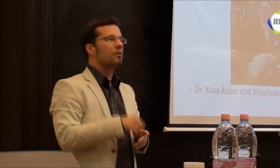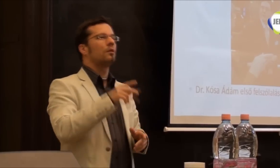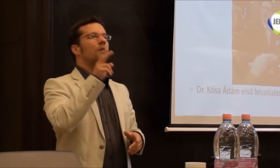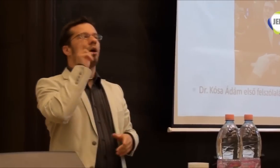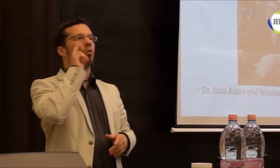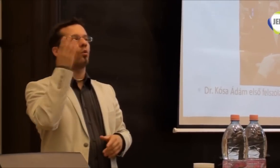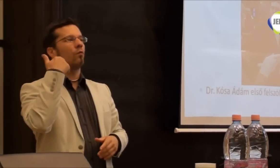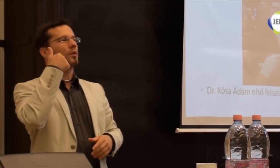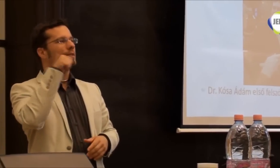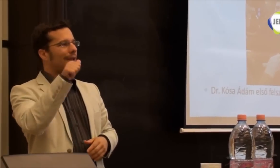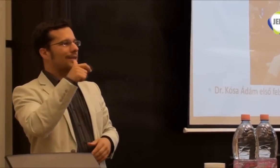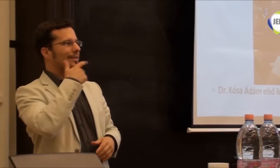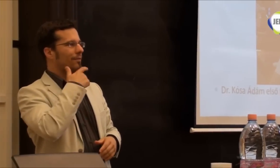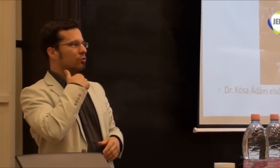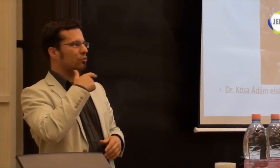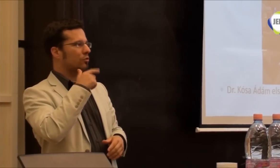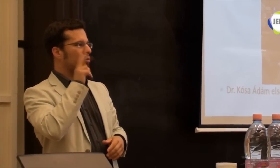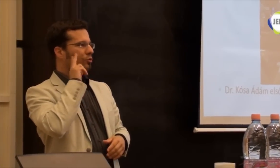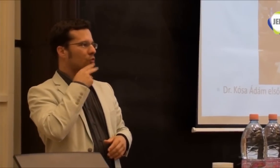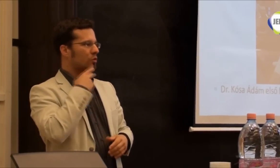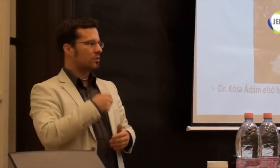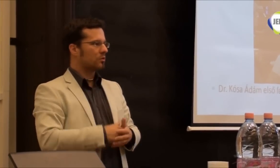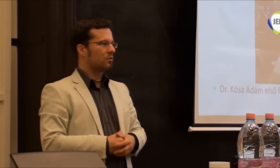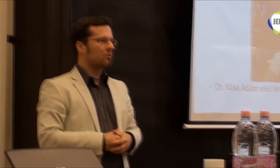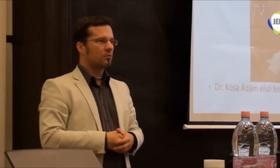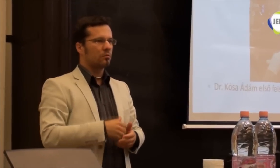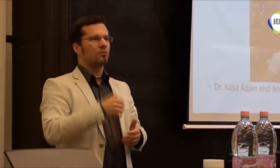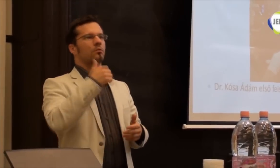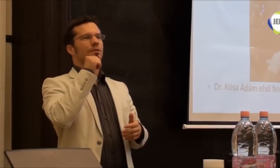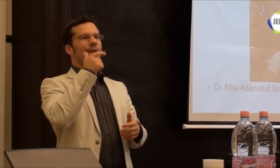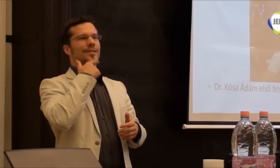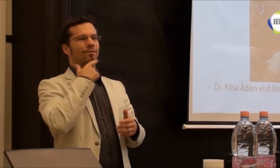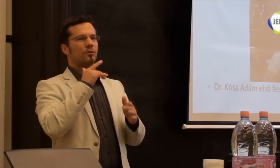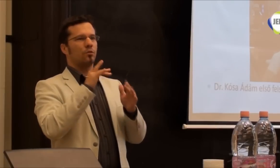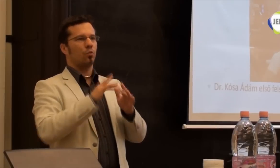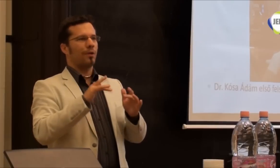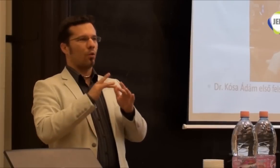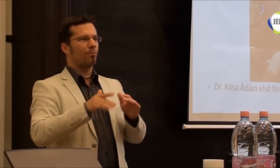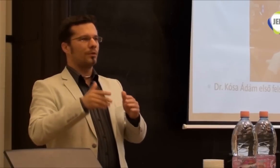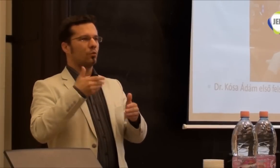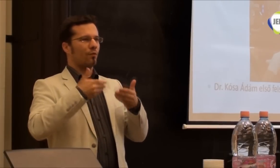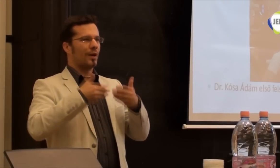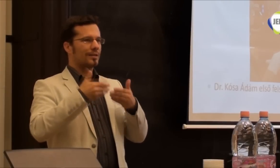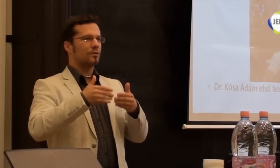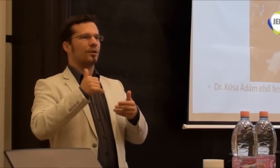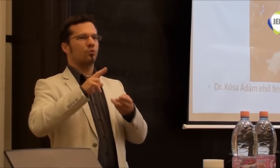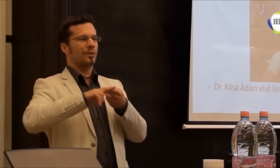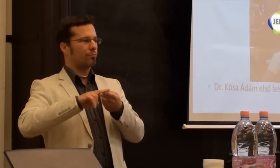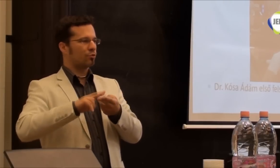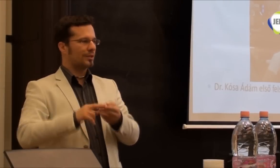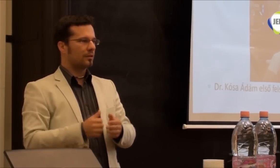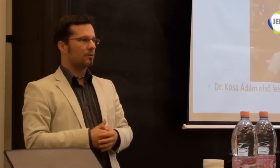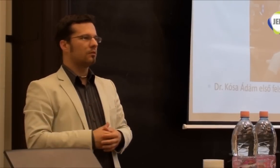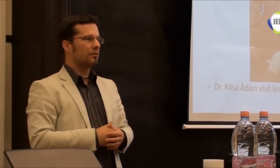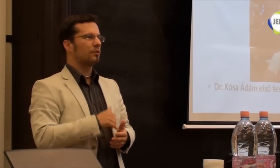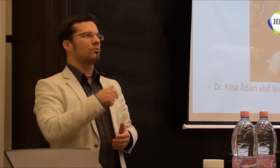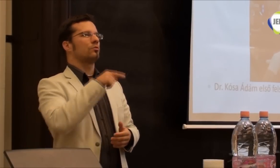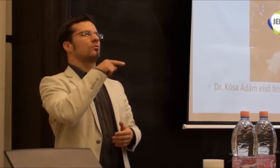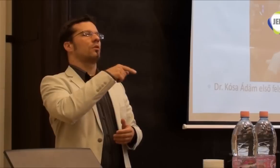a jelnyelv. Akkor volt 100 éves a SIOSZ, és a 100 éves jubileumi konferencia,